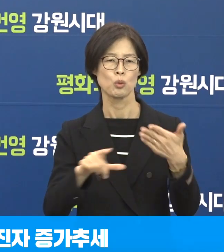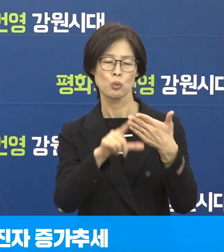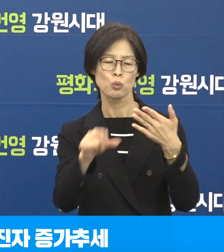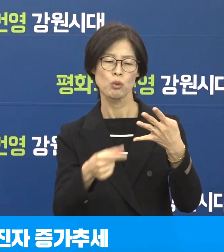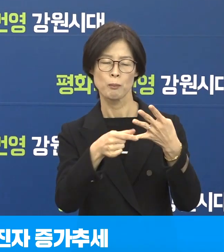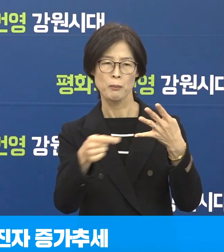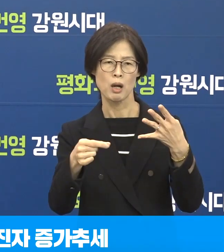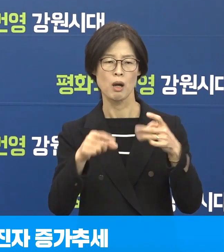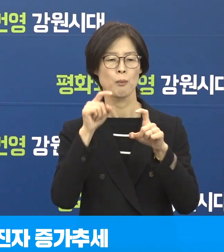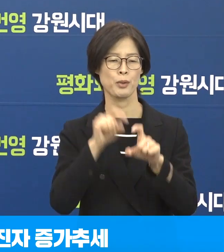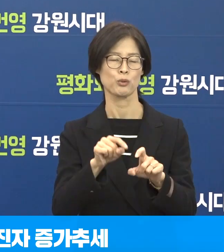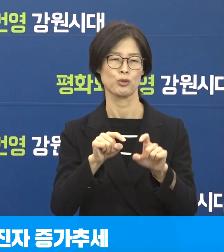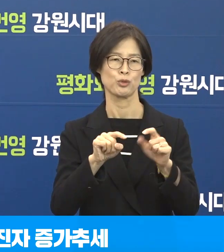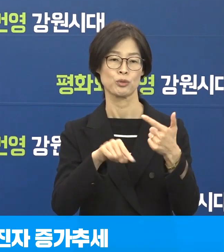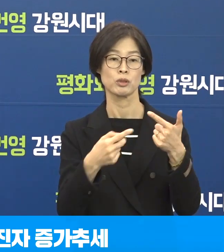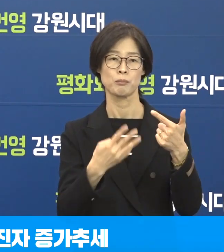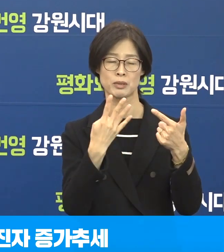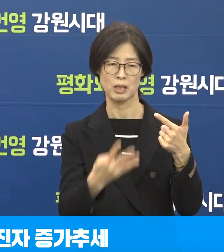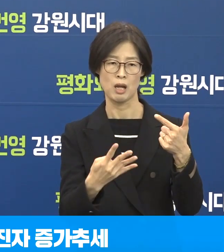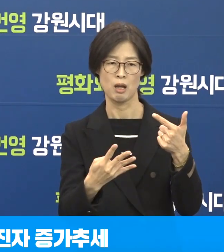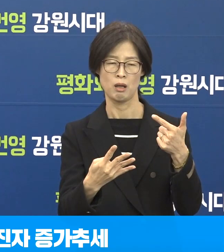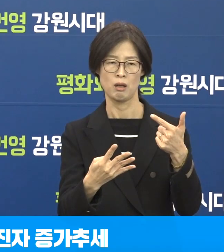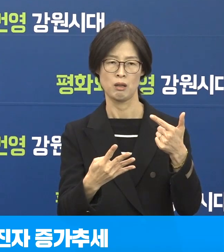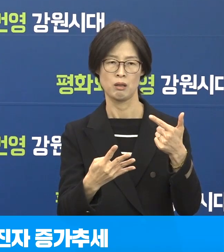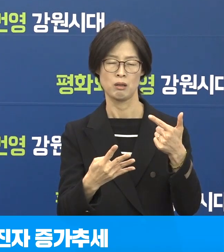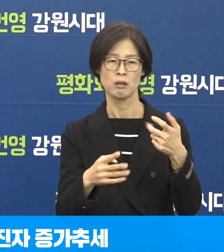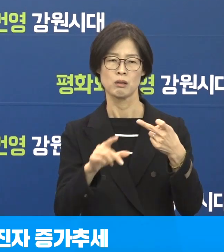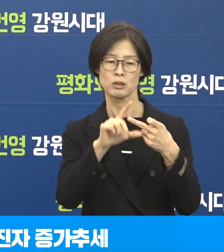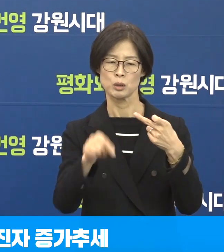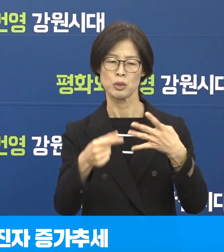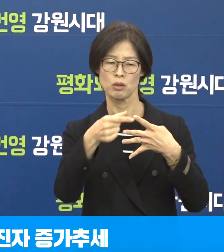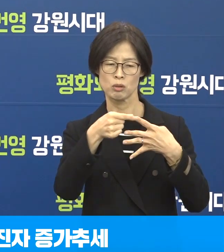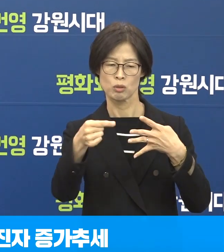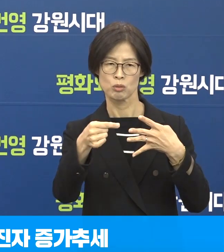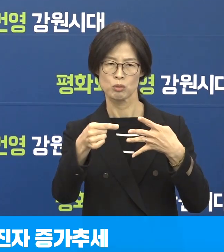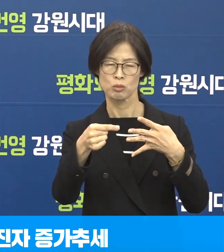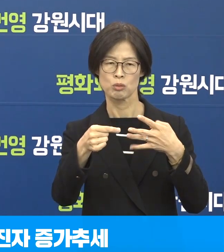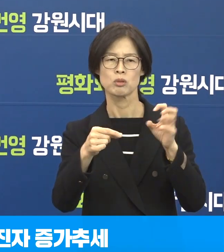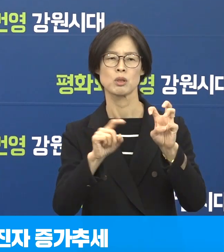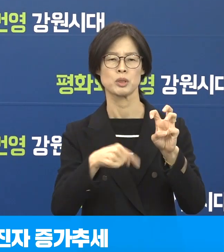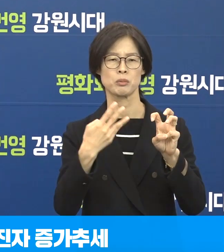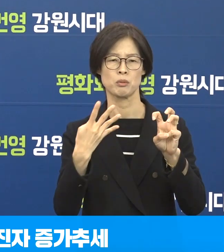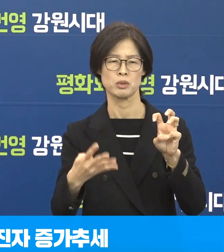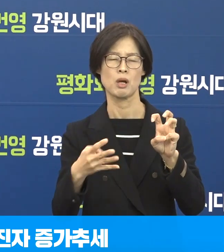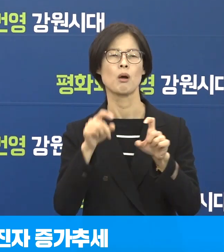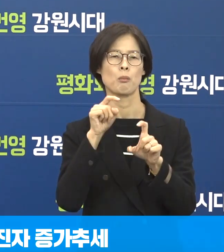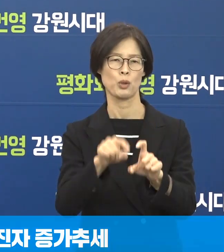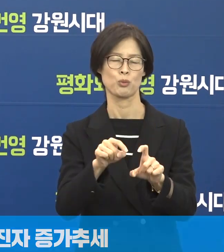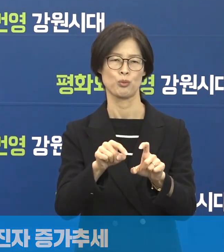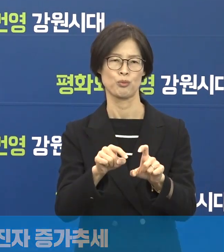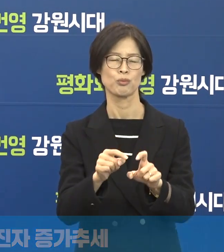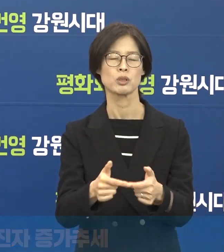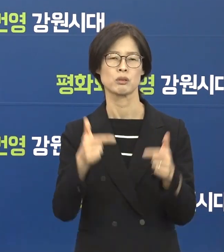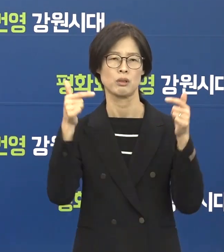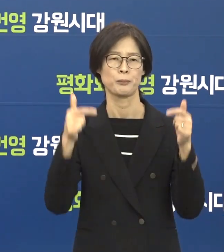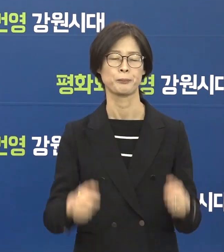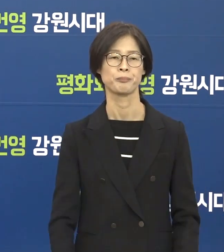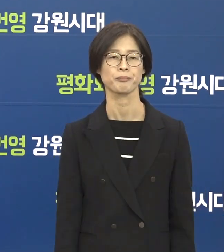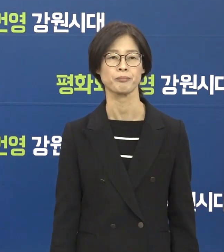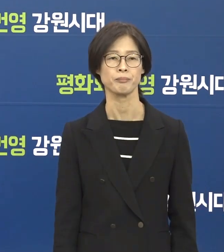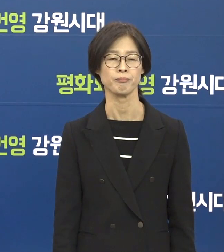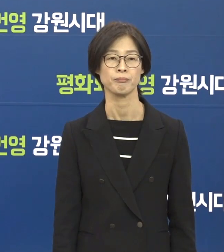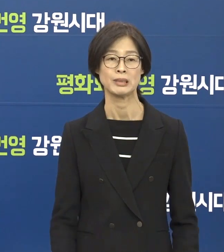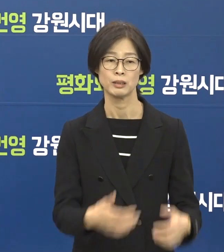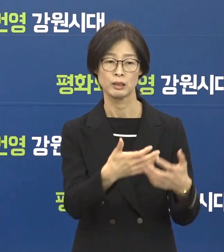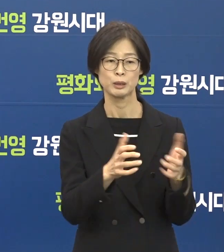평균 6.4명에서 이번 주 30.8명으로 크게 증가하였습니다. 주요